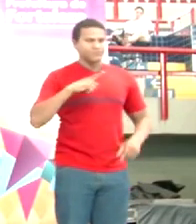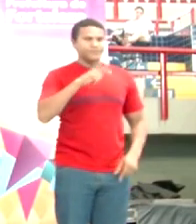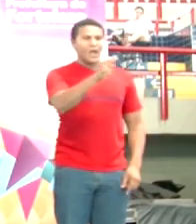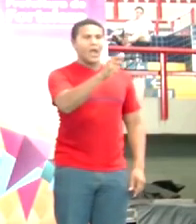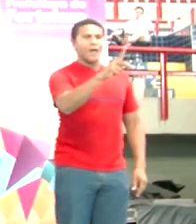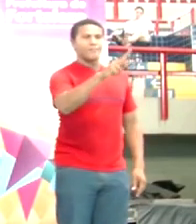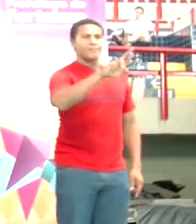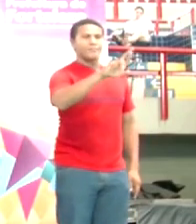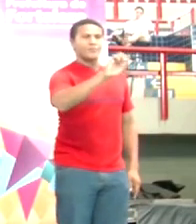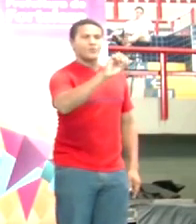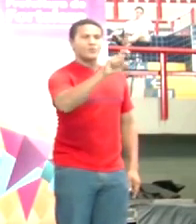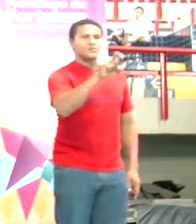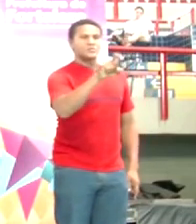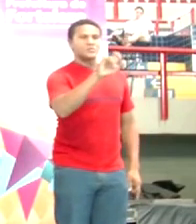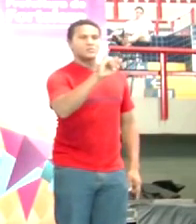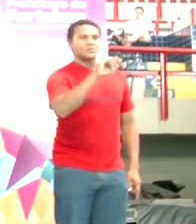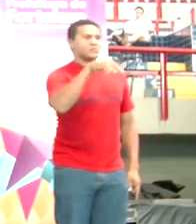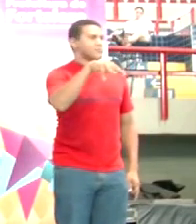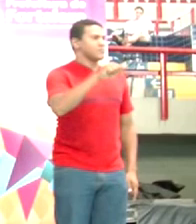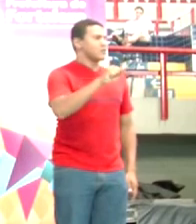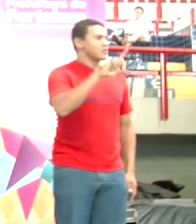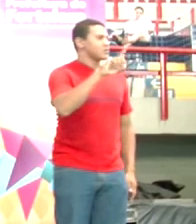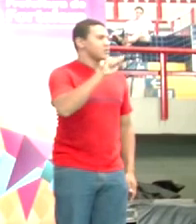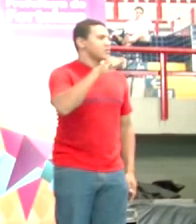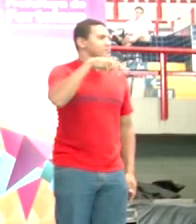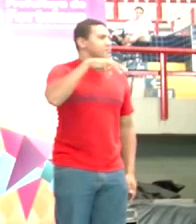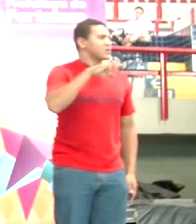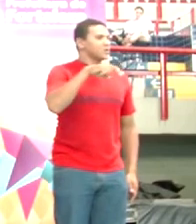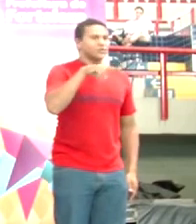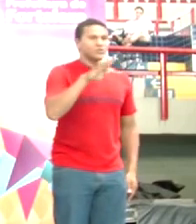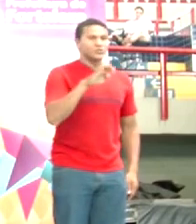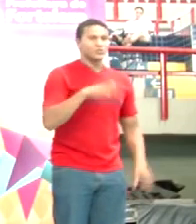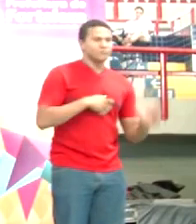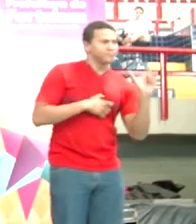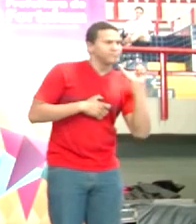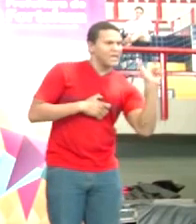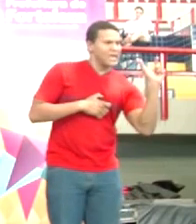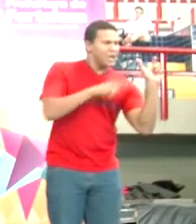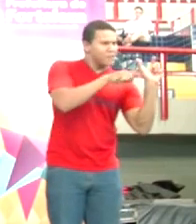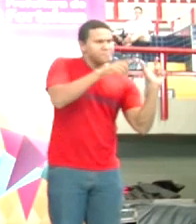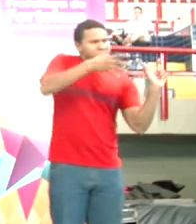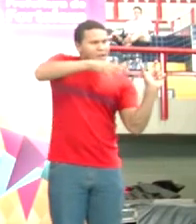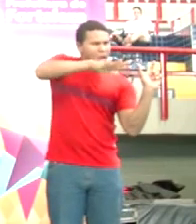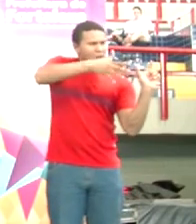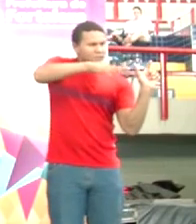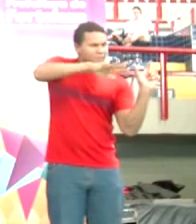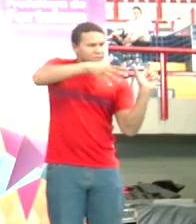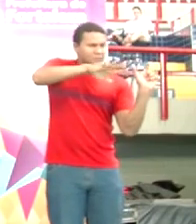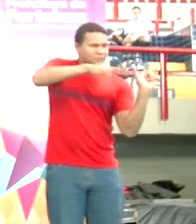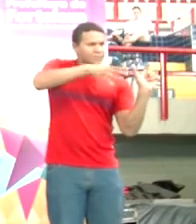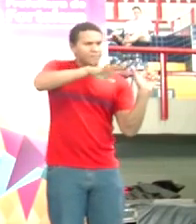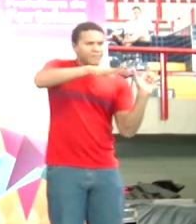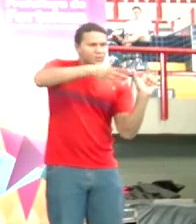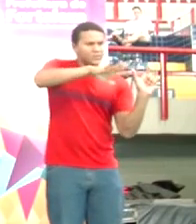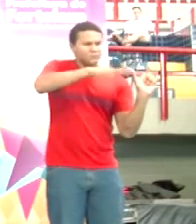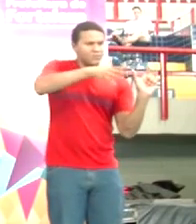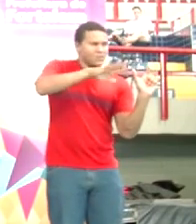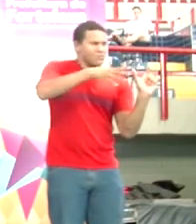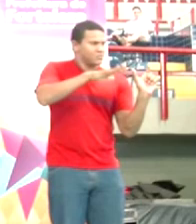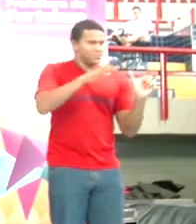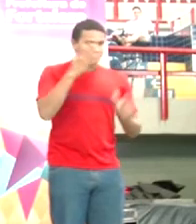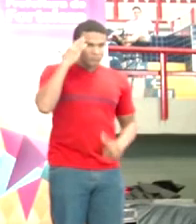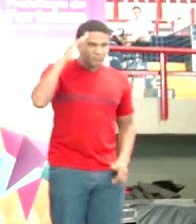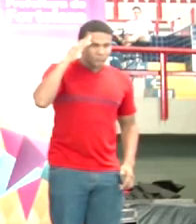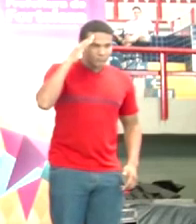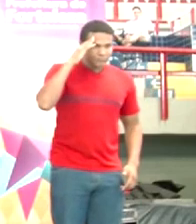eu tenho que ter passado o valor. Então se fosse 27,1, infelizmente eu fui para 28, eu me lasquei